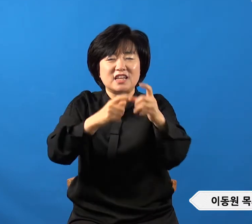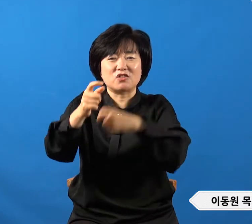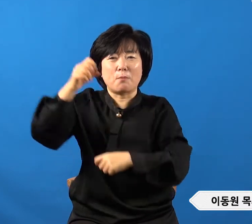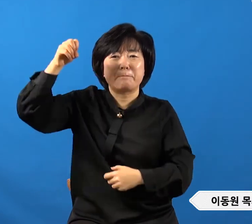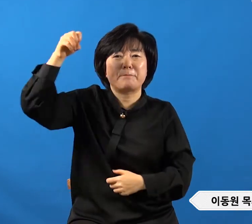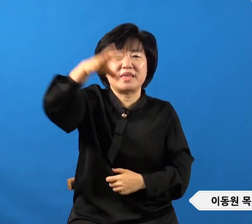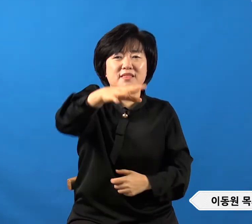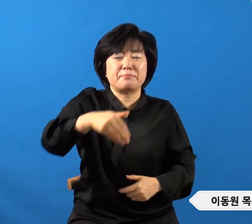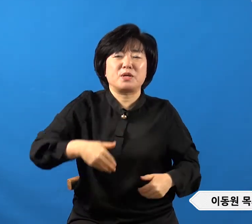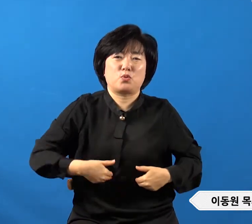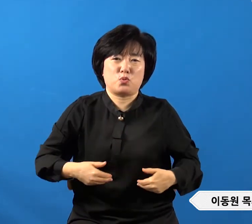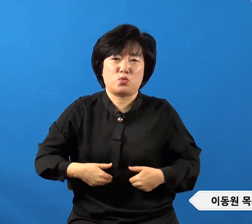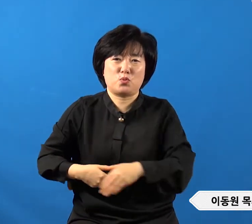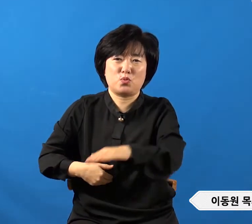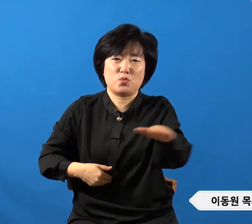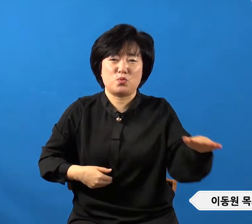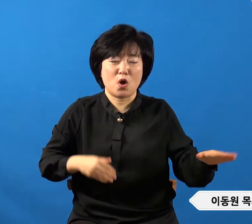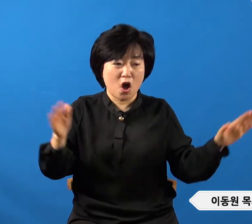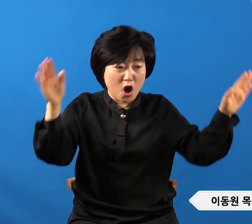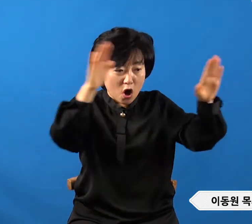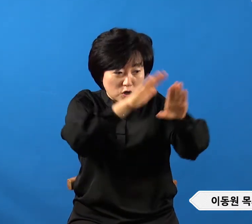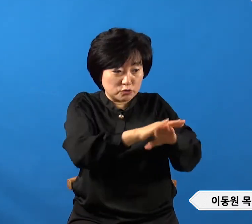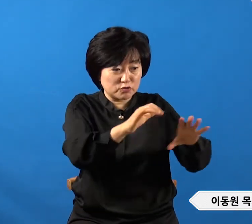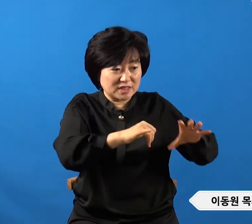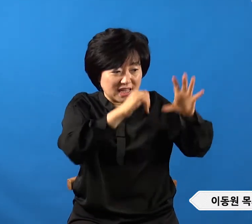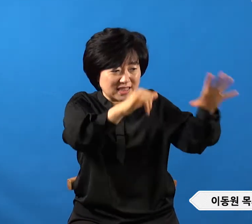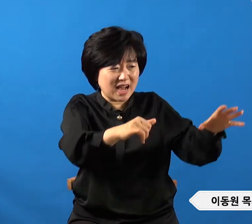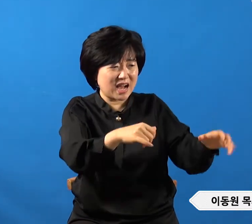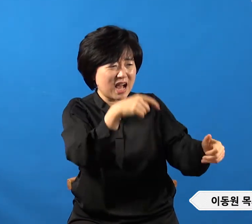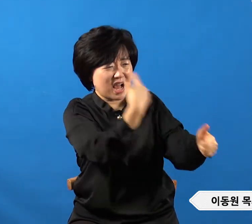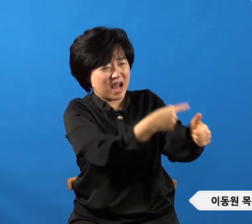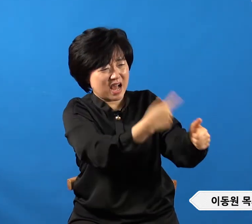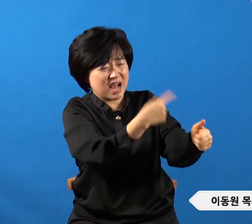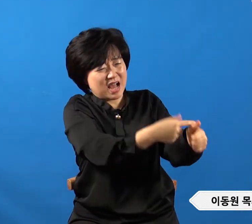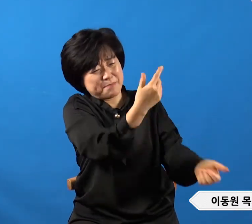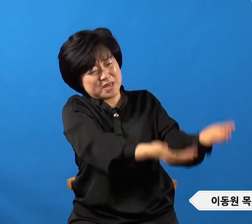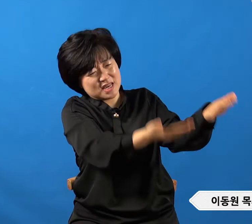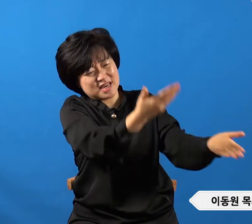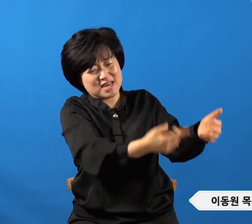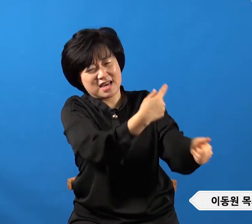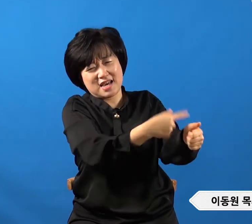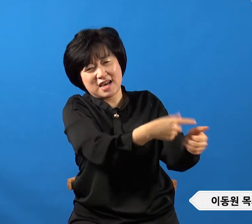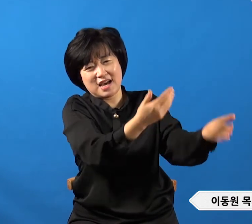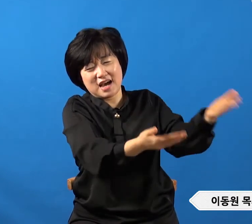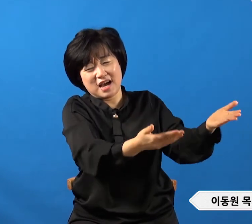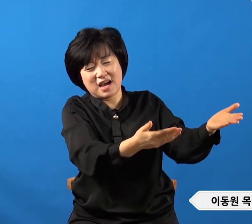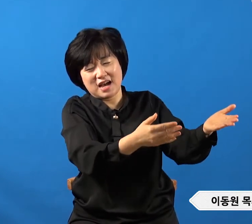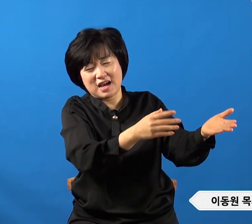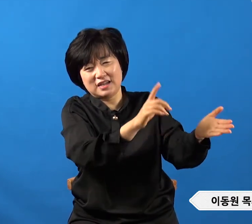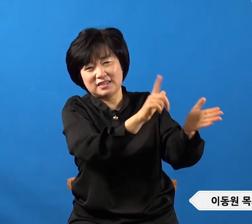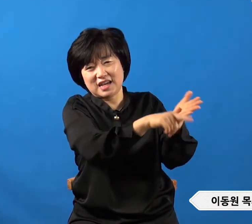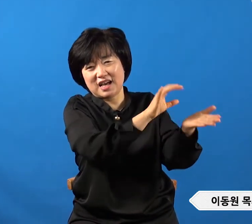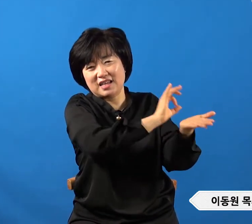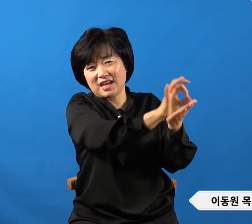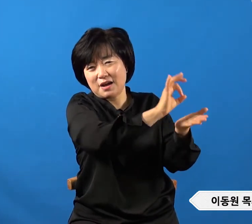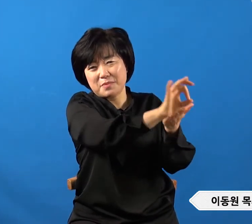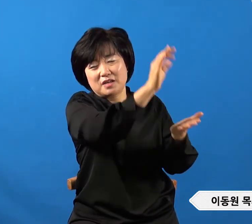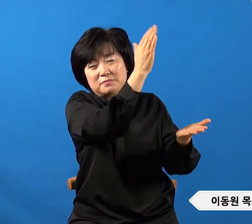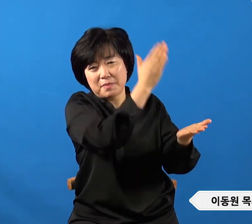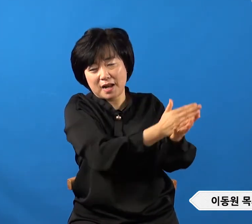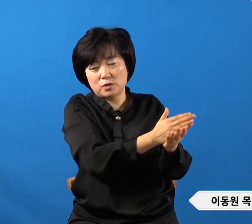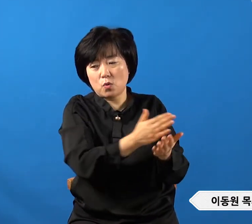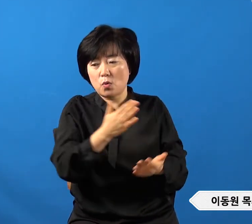필요로 합니다. 우리는 어두운 세상을 비난하는 일에 지나치게 시간을 낭비하기보다 내가